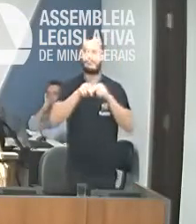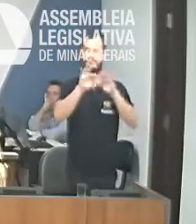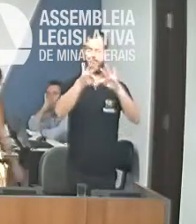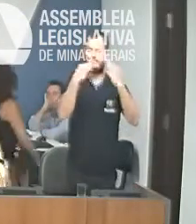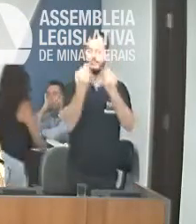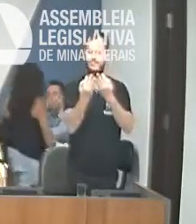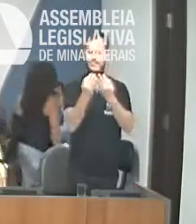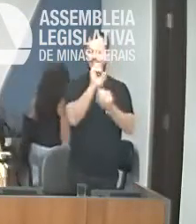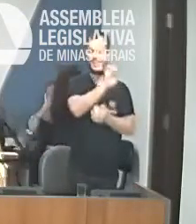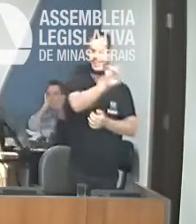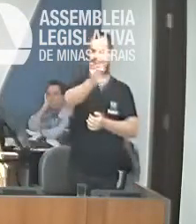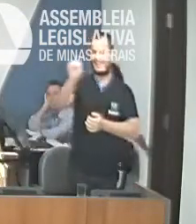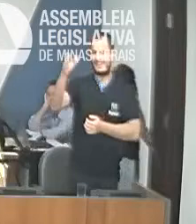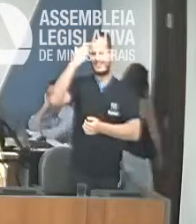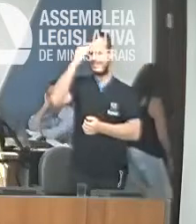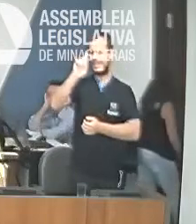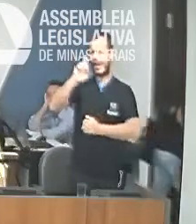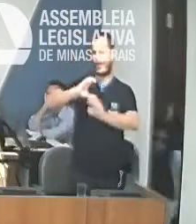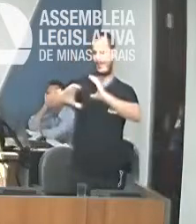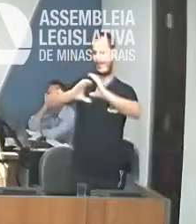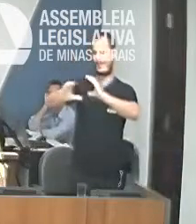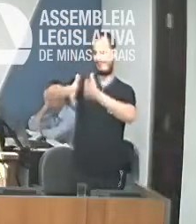ea cultura